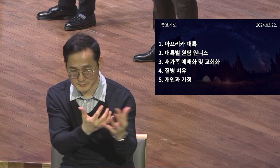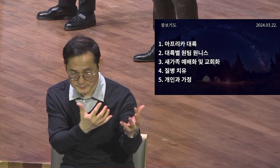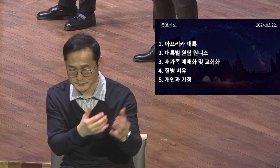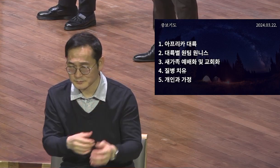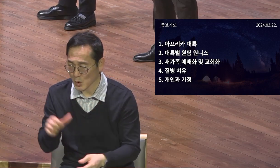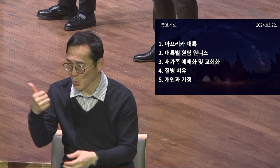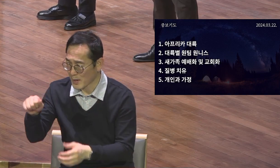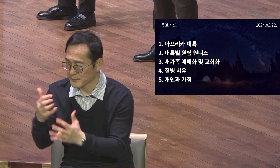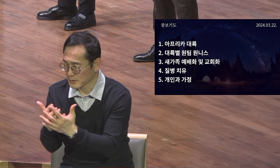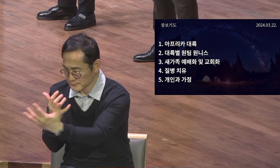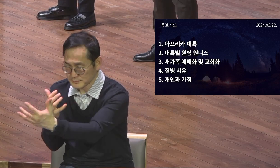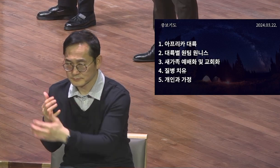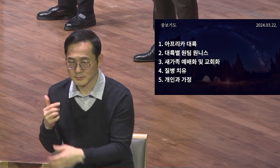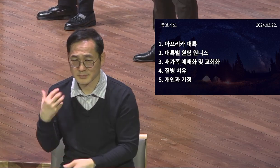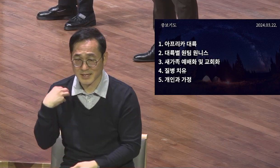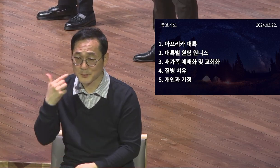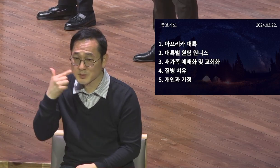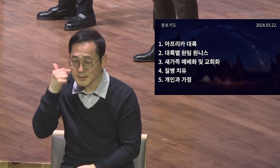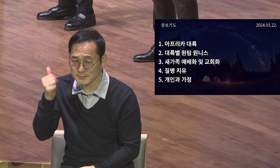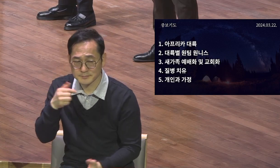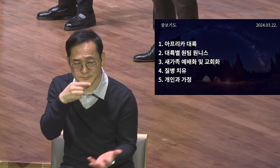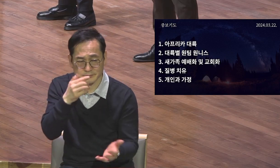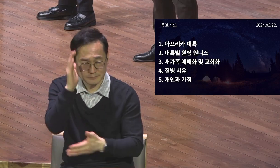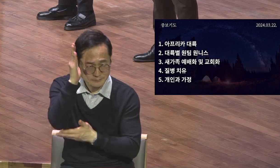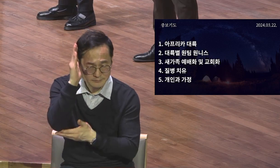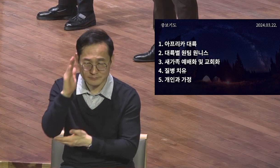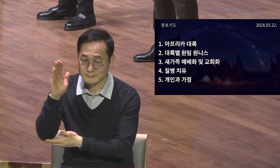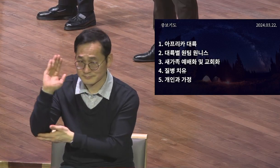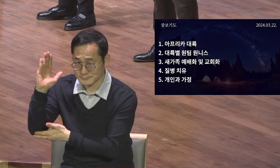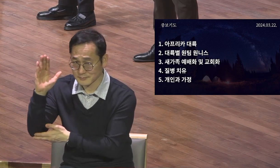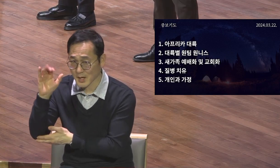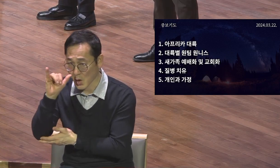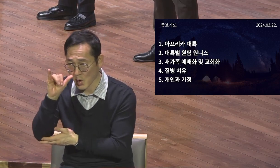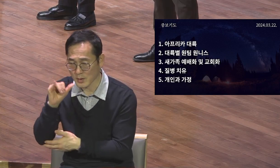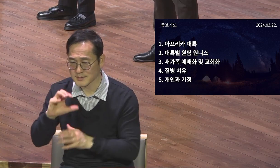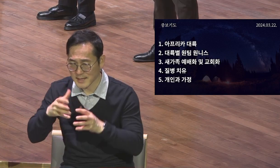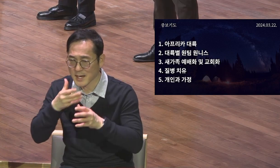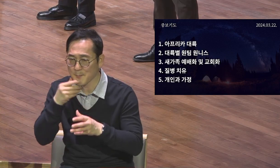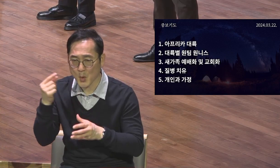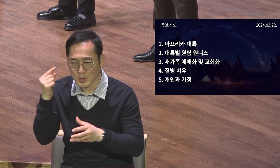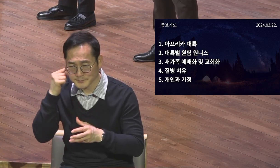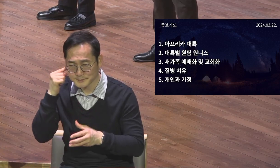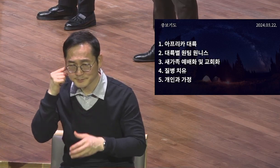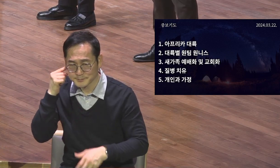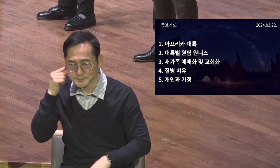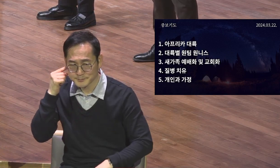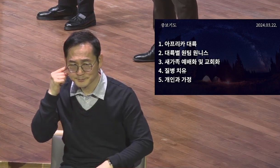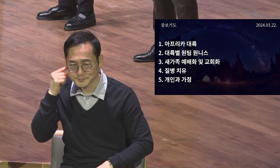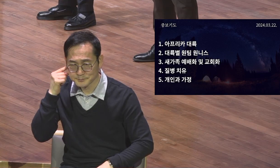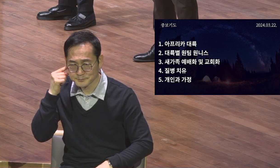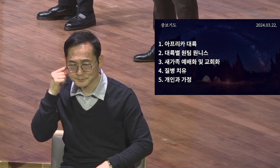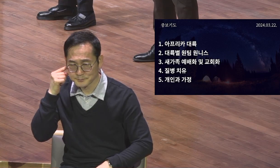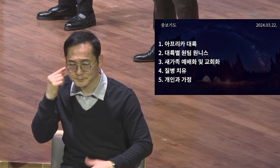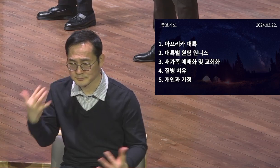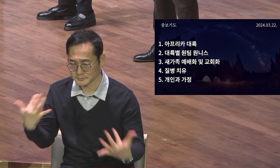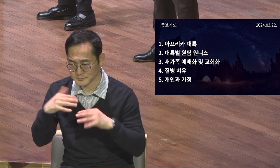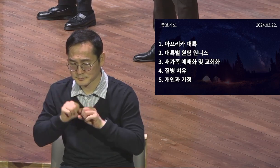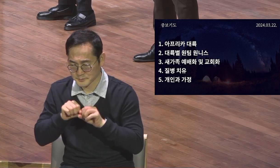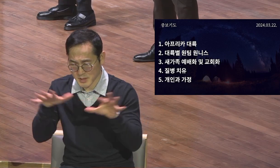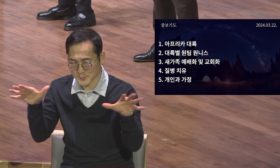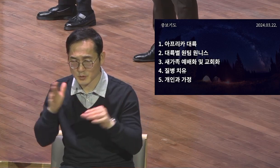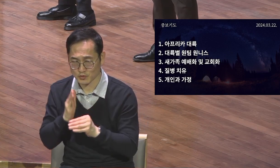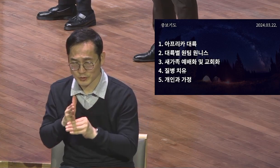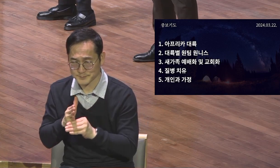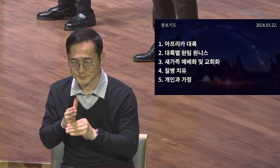집회도 담임 목사님께서 준비하십니다. 담임 목사님에게 세계복음화 파키스탄 현장, 이슬람 문화권을 살릴 오력의